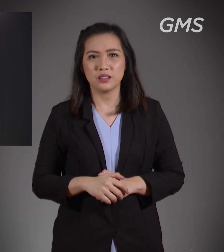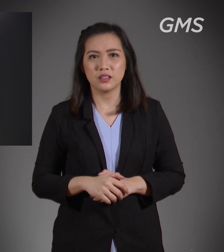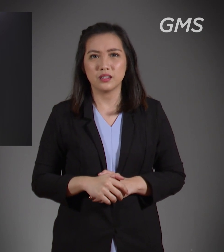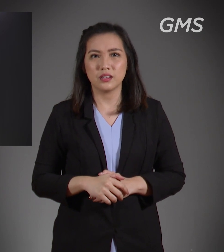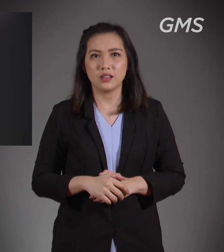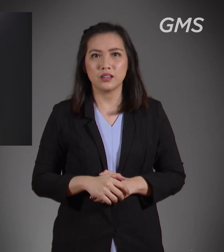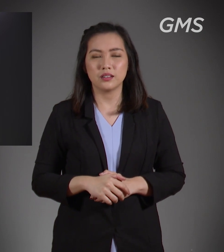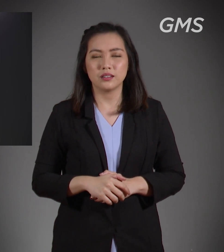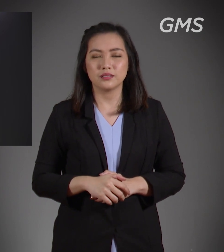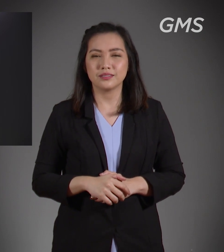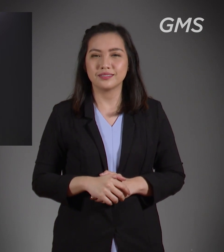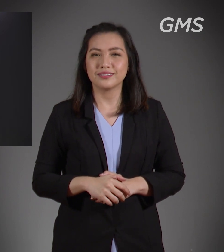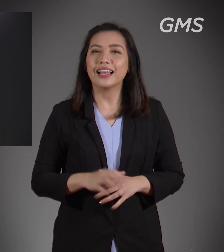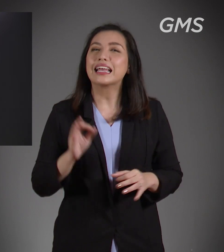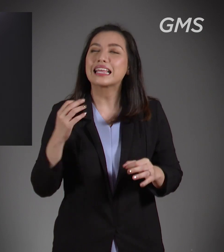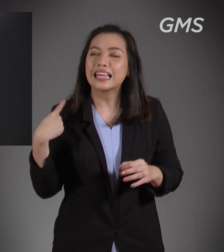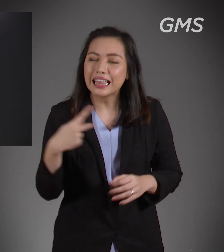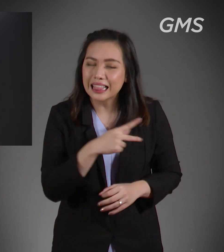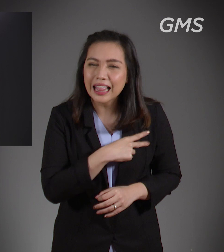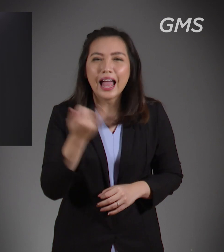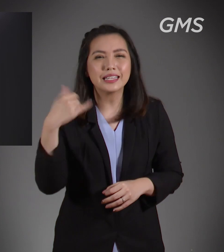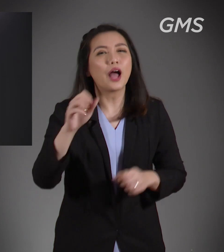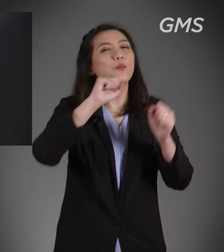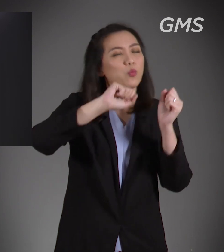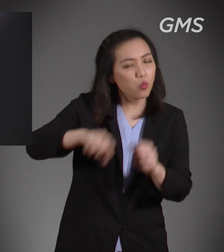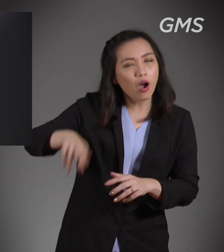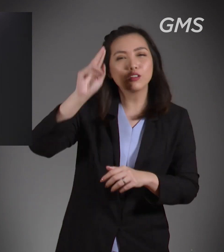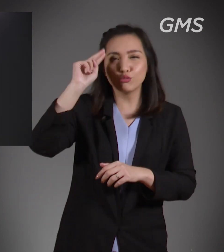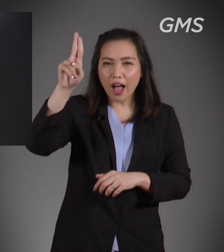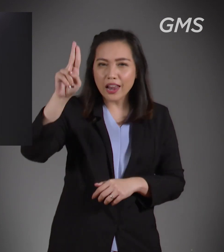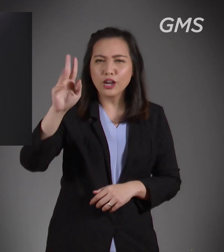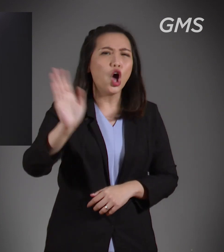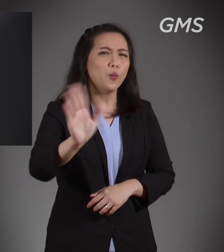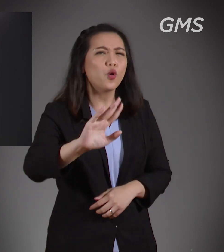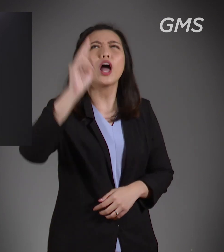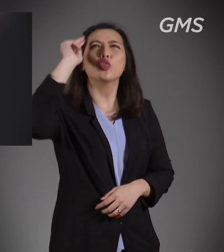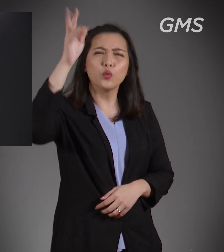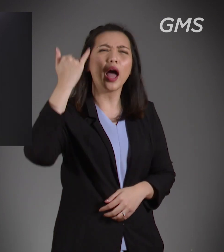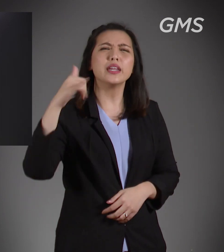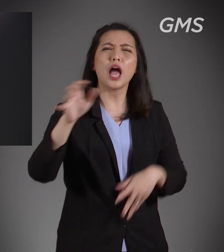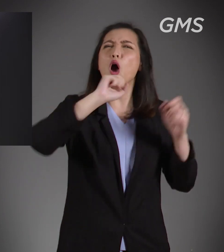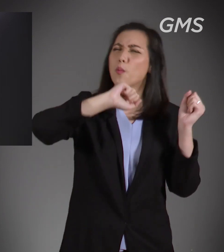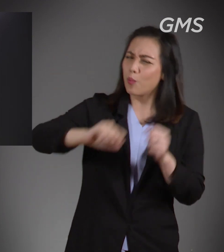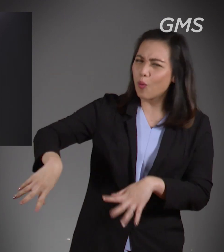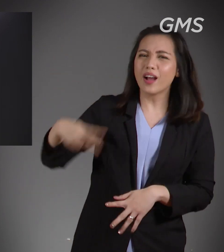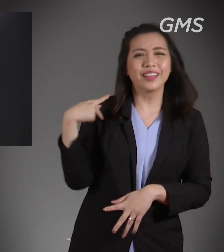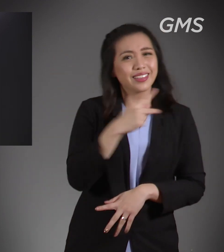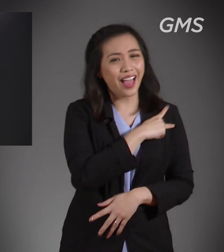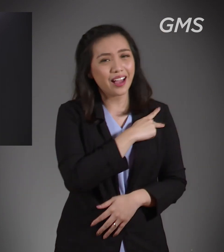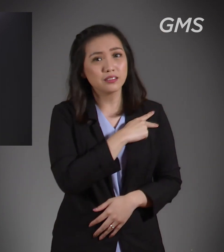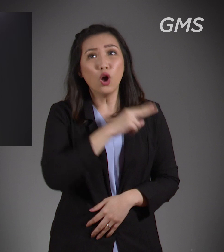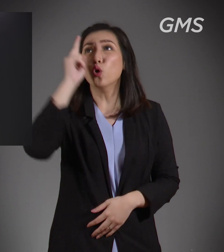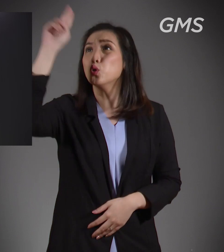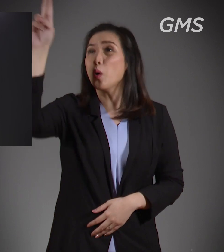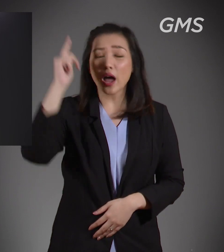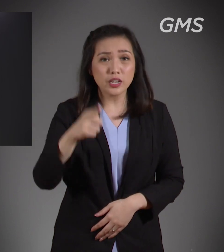kita dulu yang menolak dia. Itu pun Tuhan biasanya akan memperjuangkan kita. Karena ketika kita tidak setia, Tuhan tetap setia. Tapi jangan